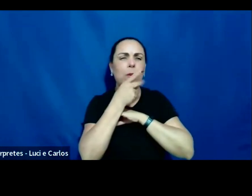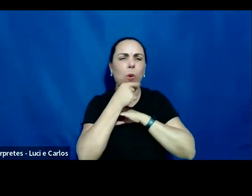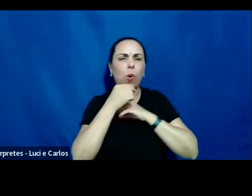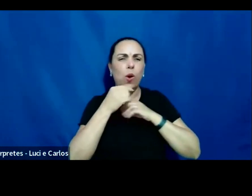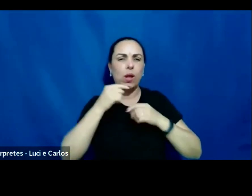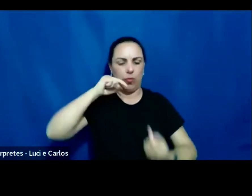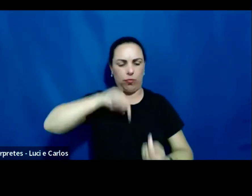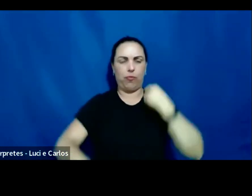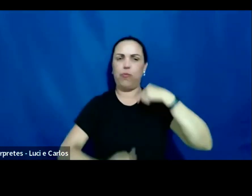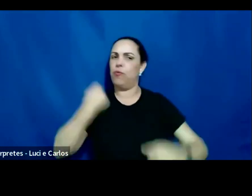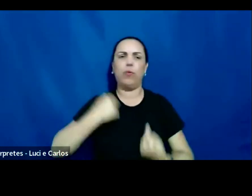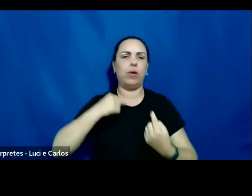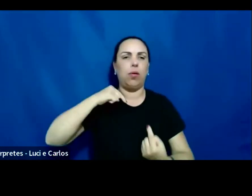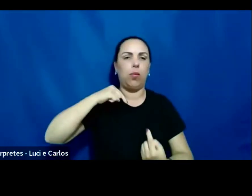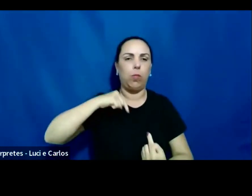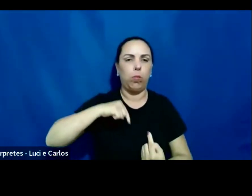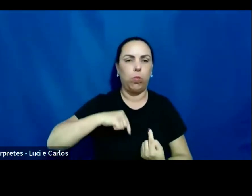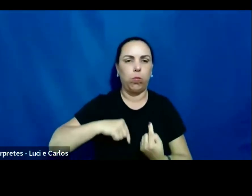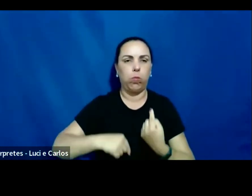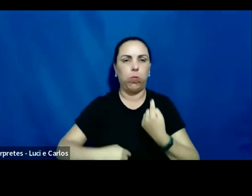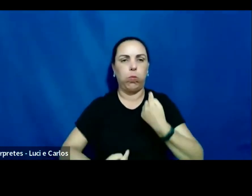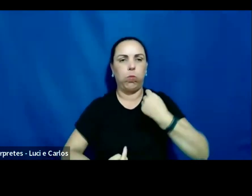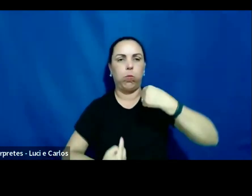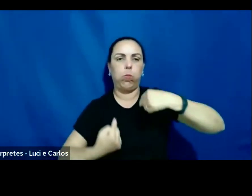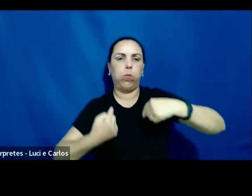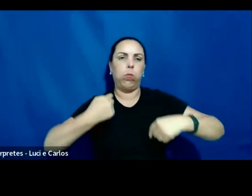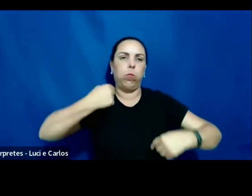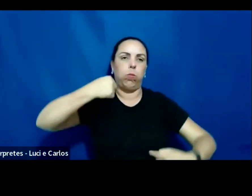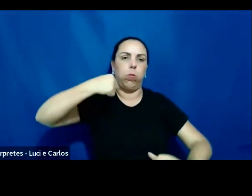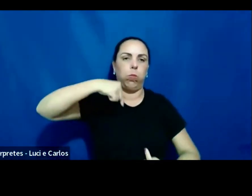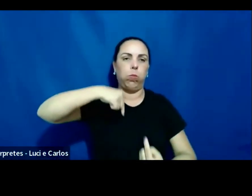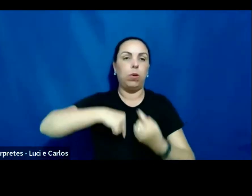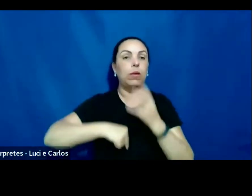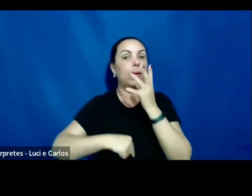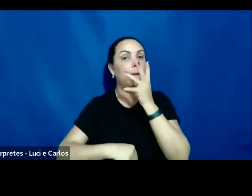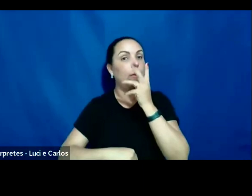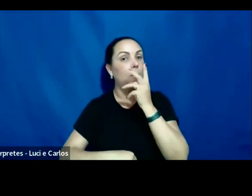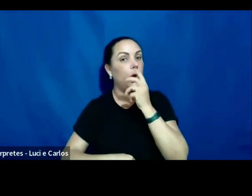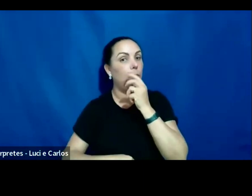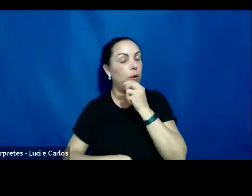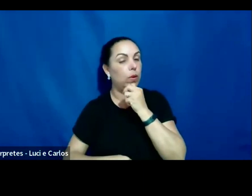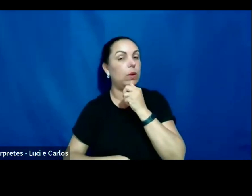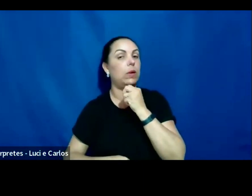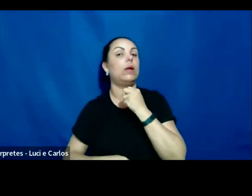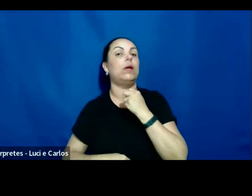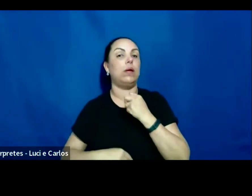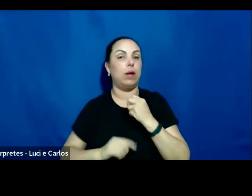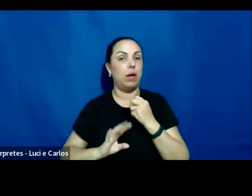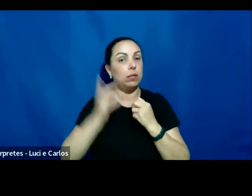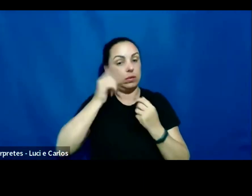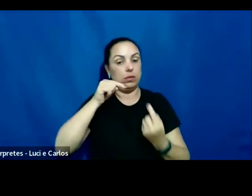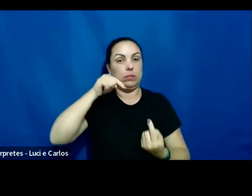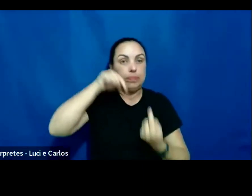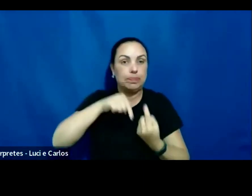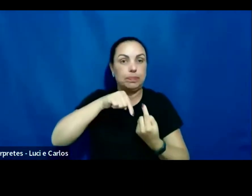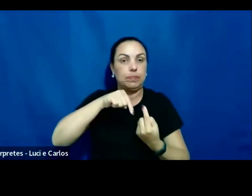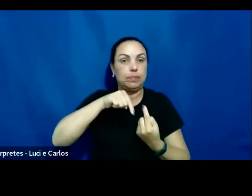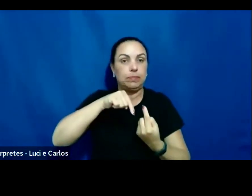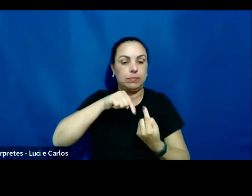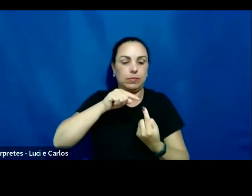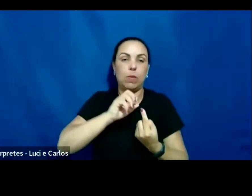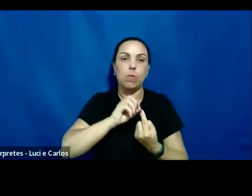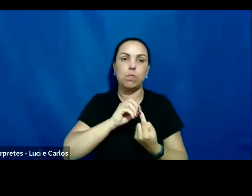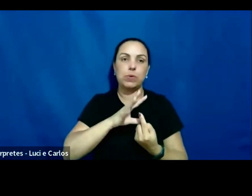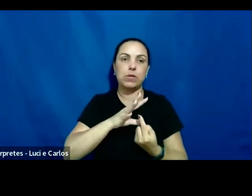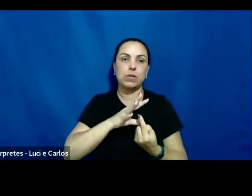sangue corre muito fluido, tá leve. É muito mais difícil da pessoa desenvolver coágulo para ter trombose. Aí